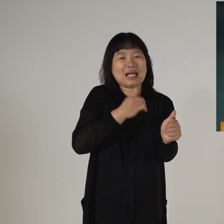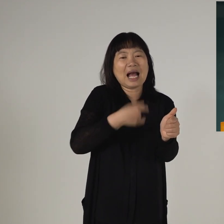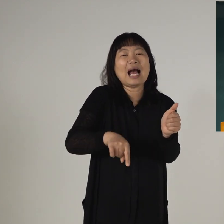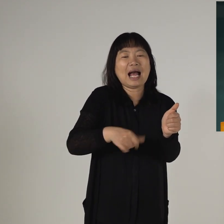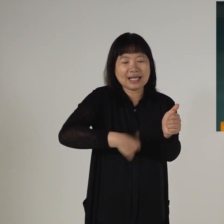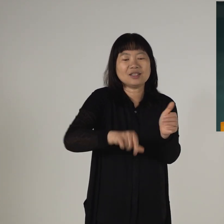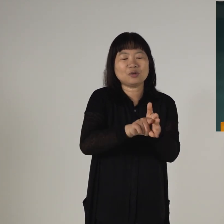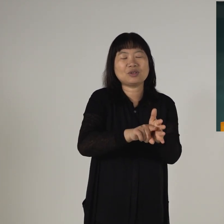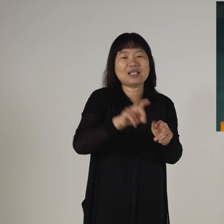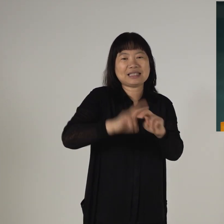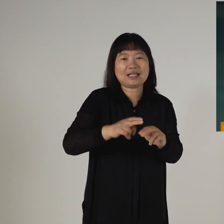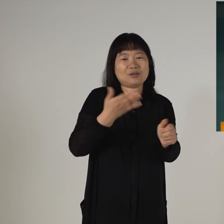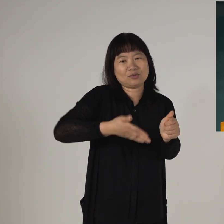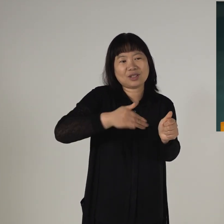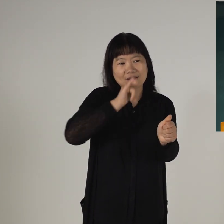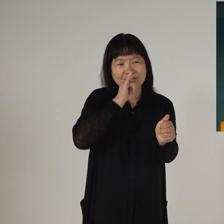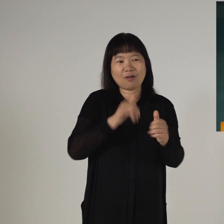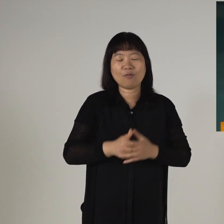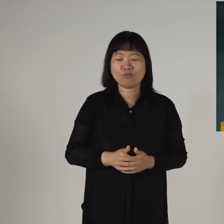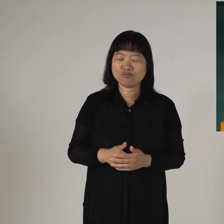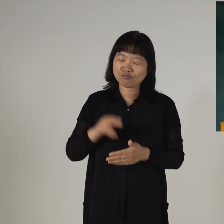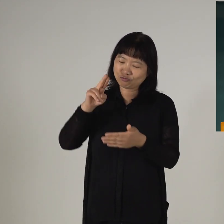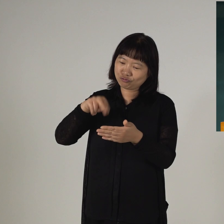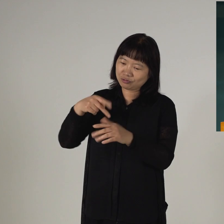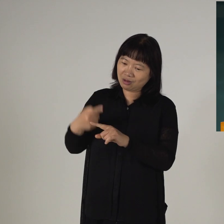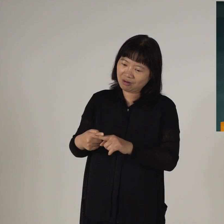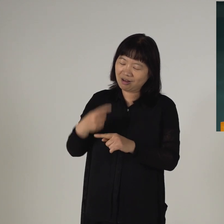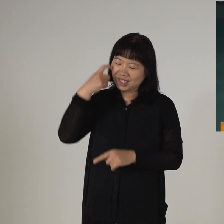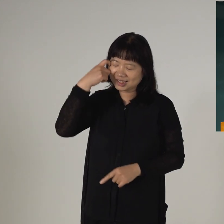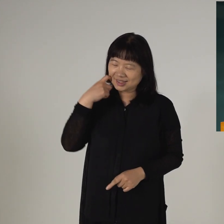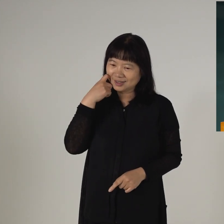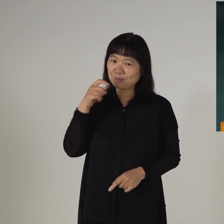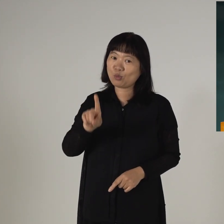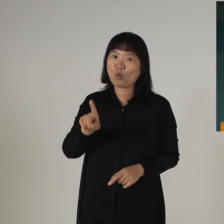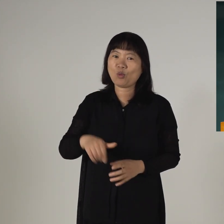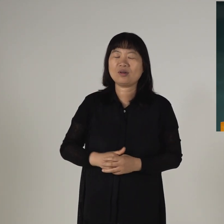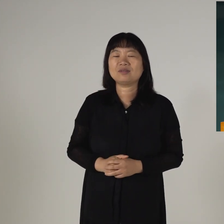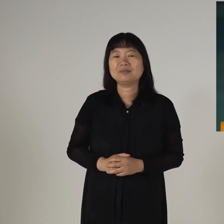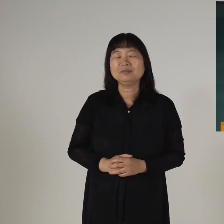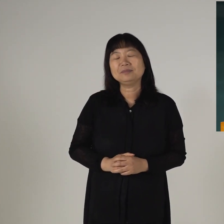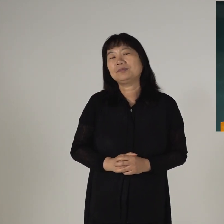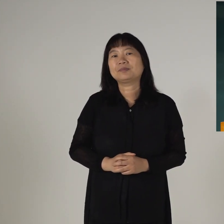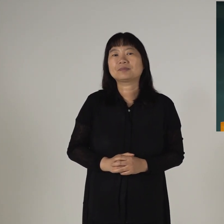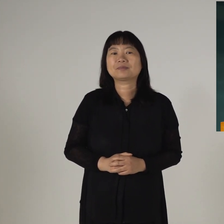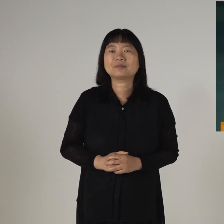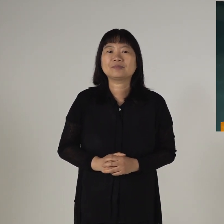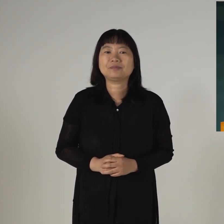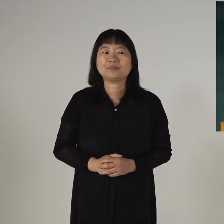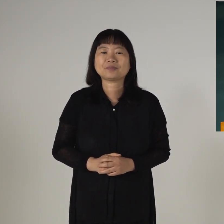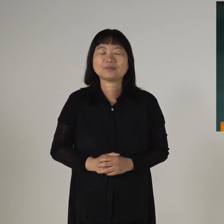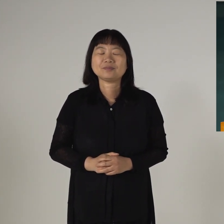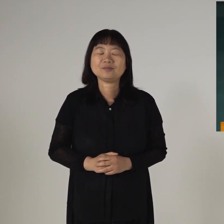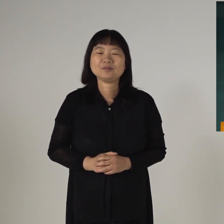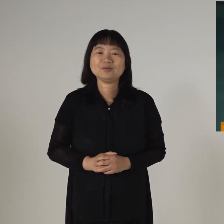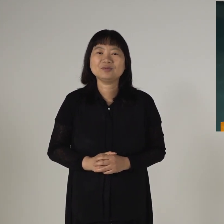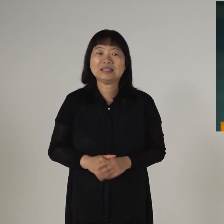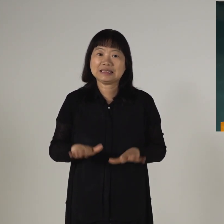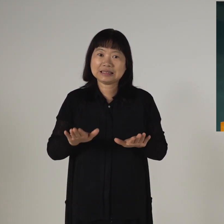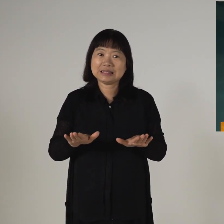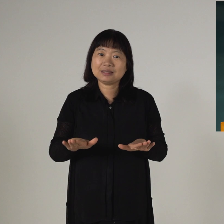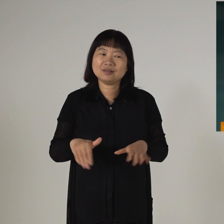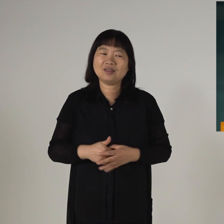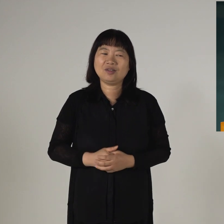저는 이 부분을 읽다가 이런 느낌을 얻었습니다. 굉장히